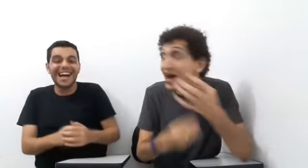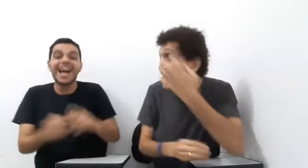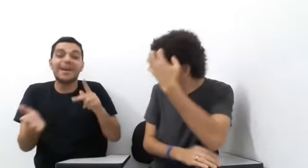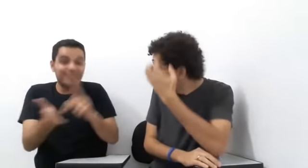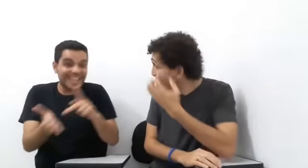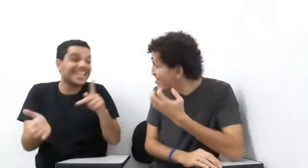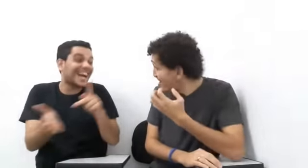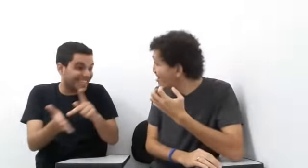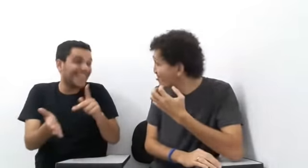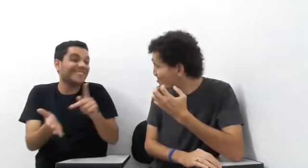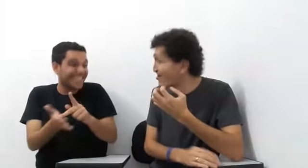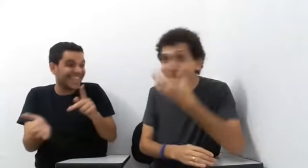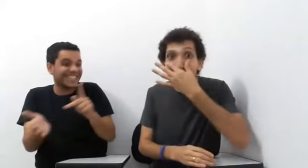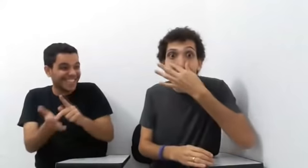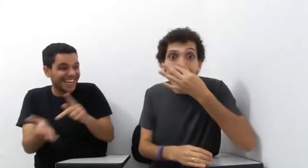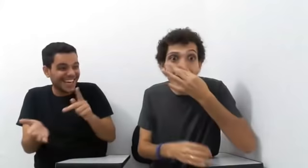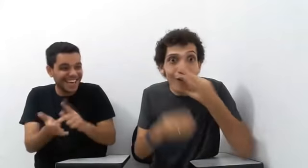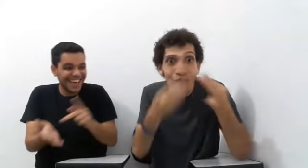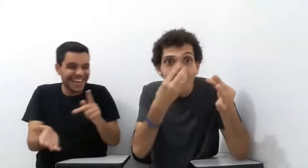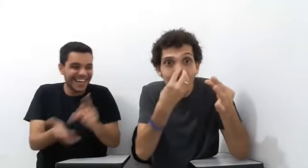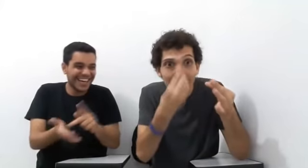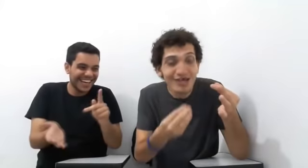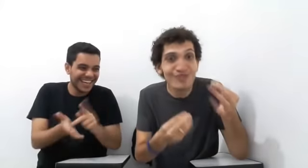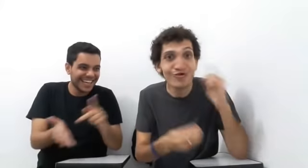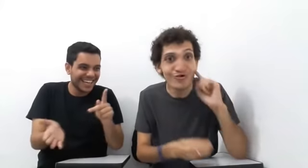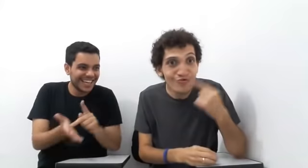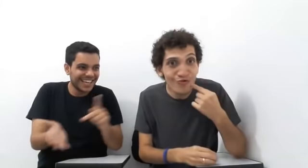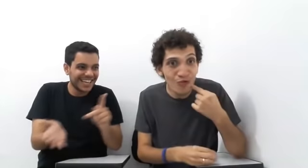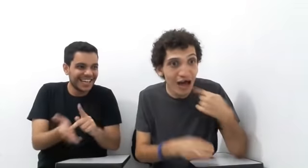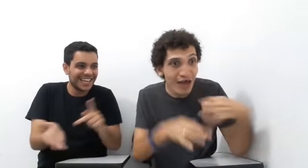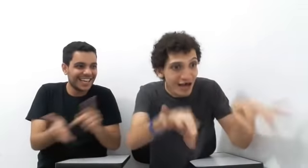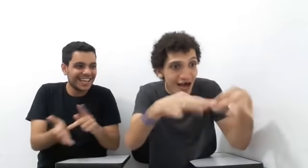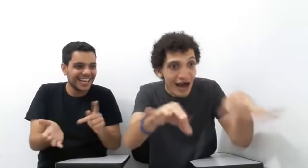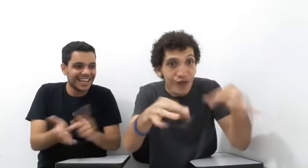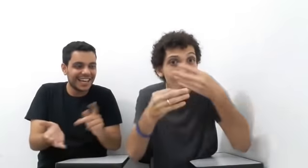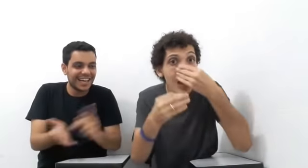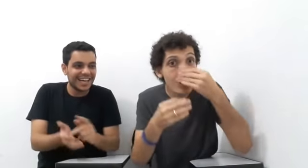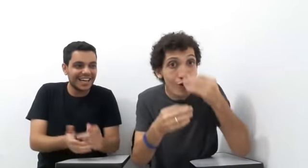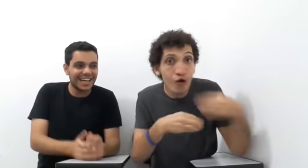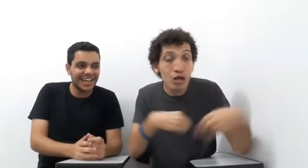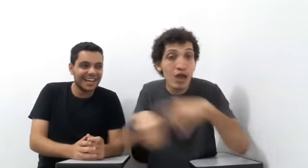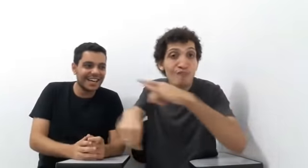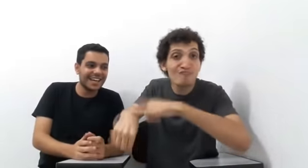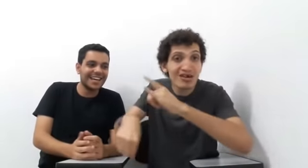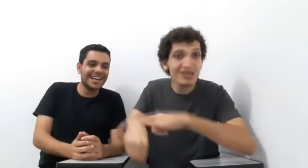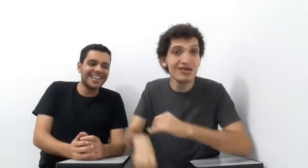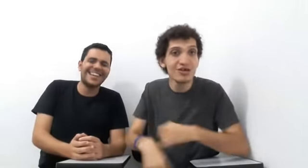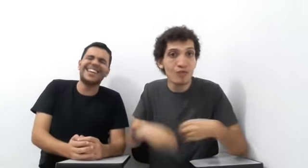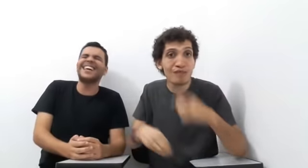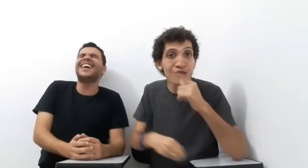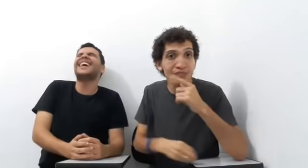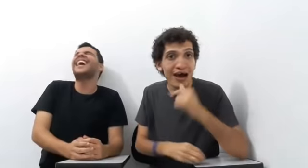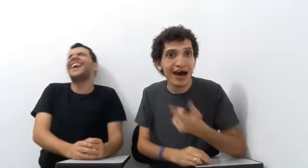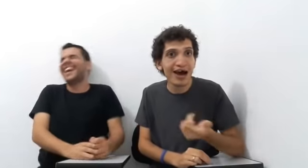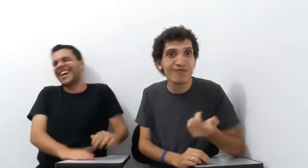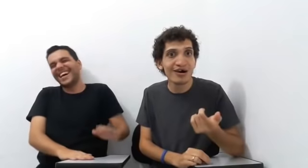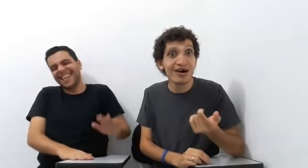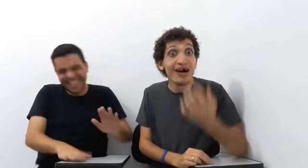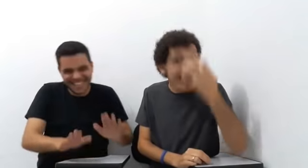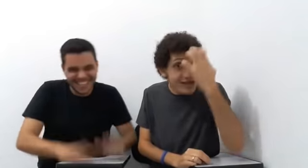é verdade. Corre o nariz do surdo lá, né? A toalha corre, leva pro banheiro, leva pra tomar água,